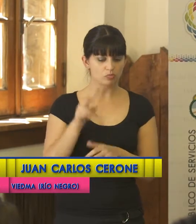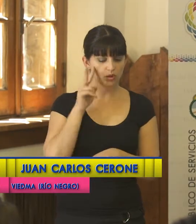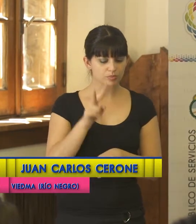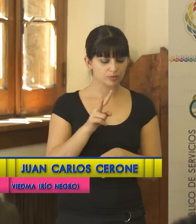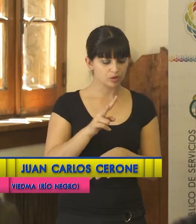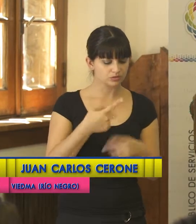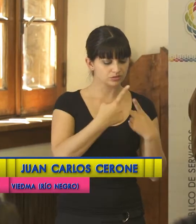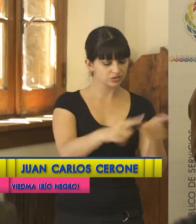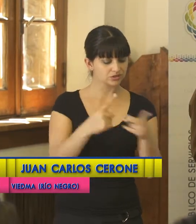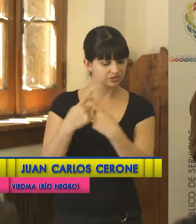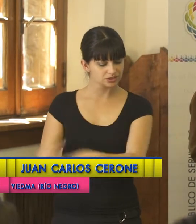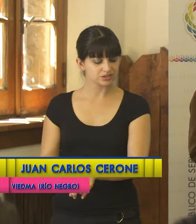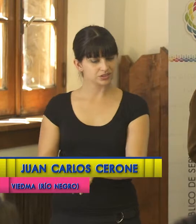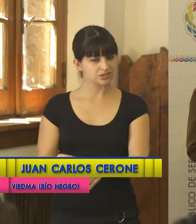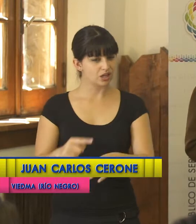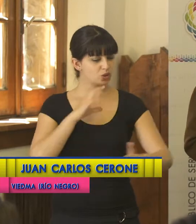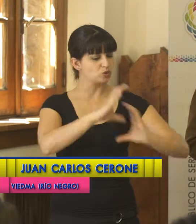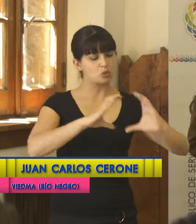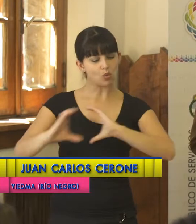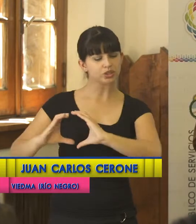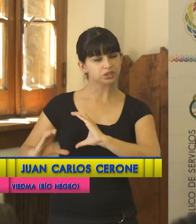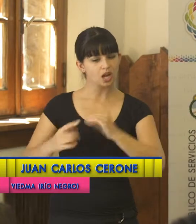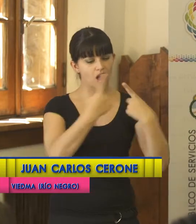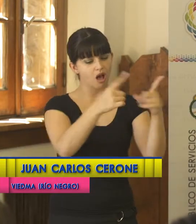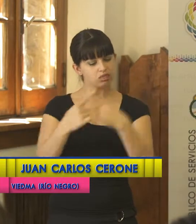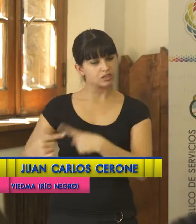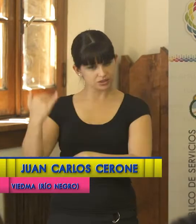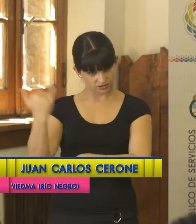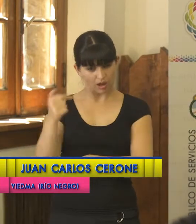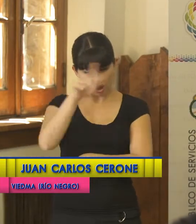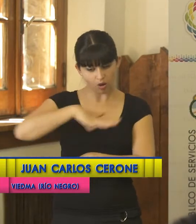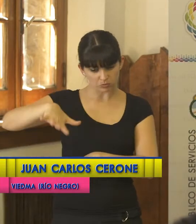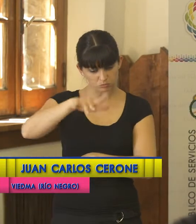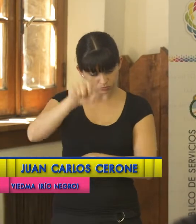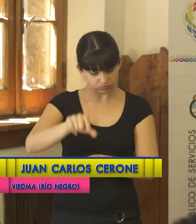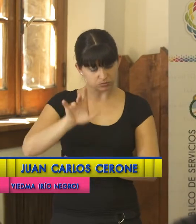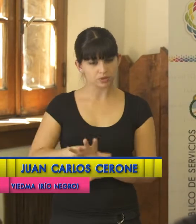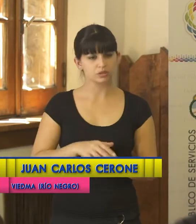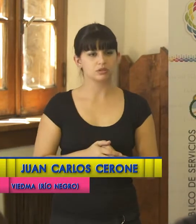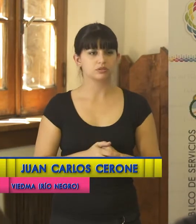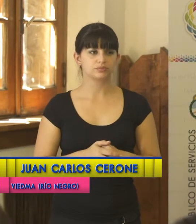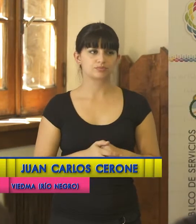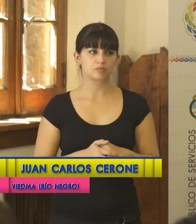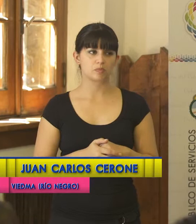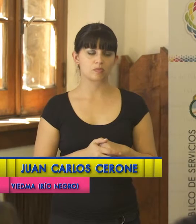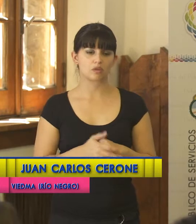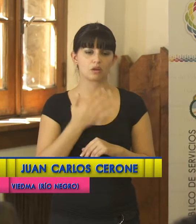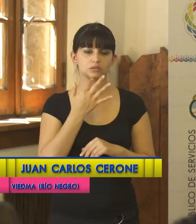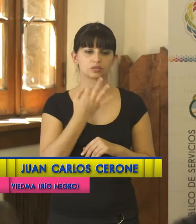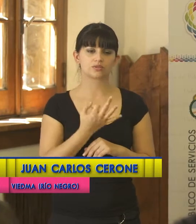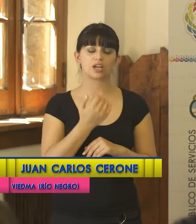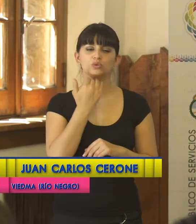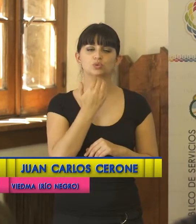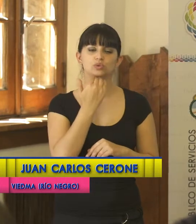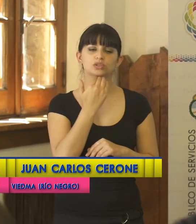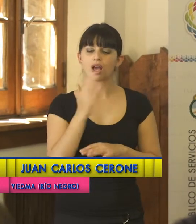diversidad de comunicación que tenemos en nuestra en nuestra comunidad realmente no sé si todas generan